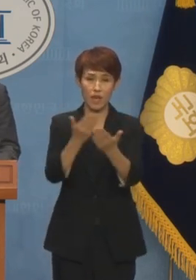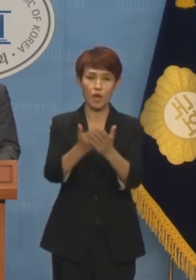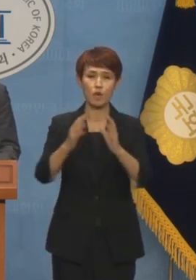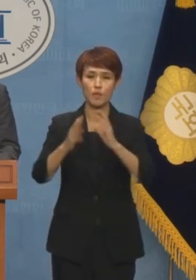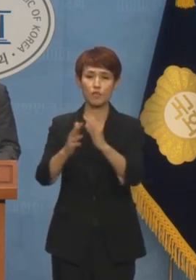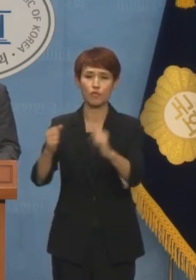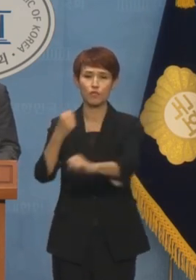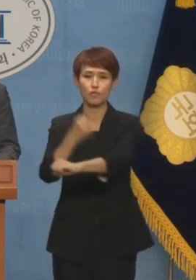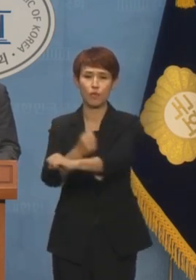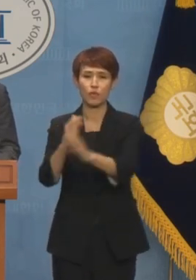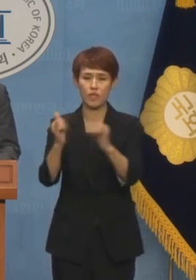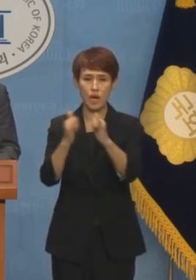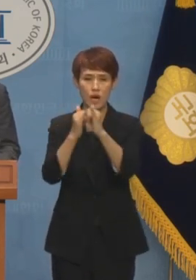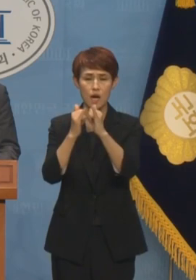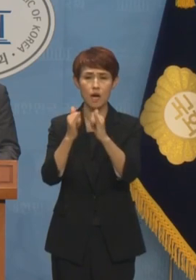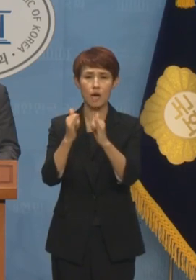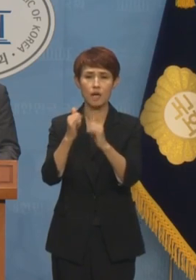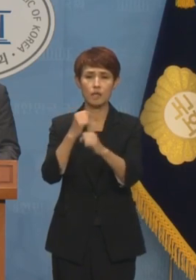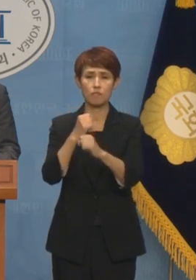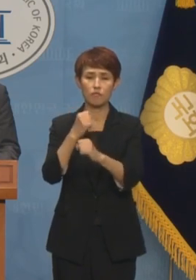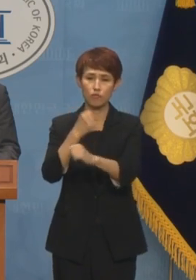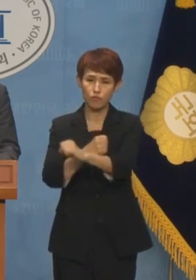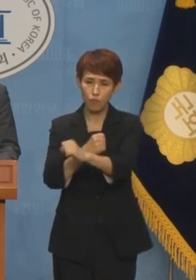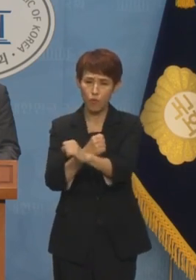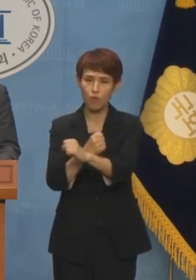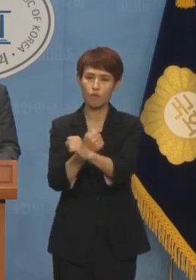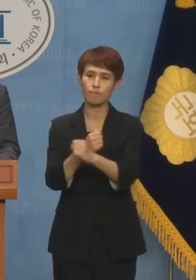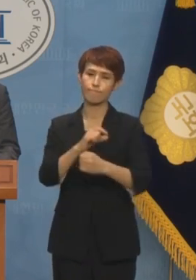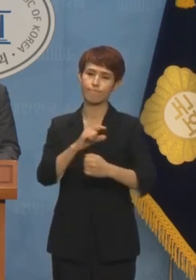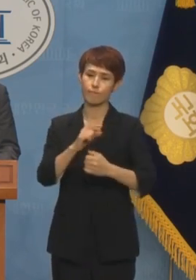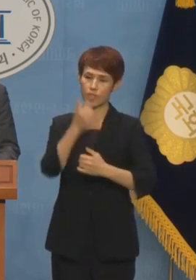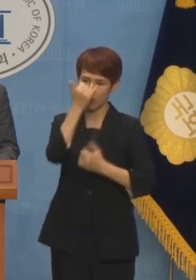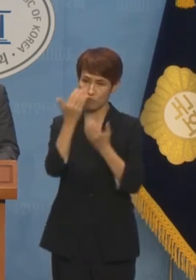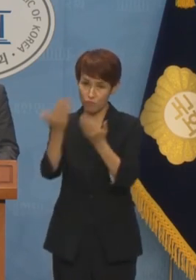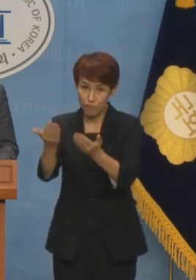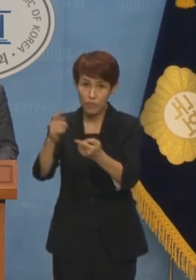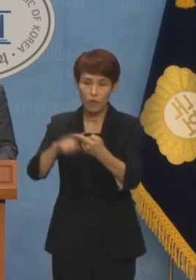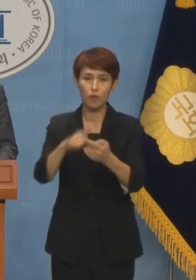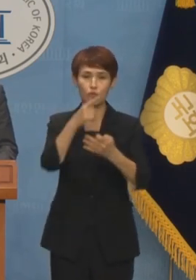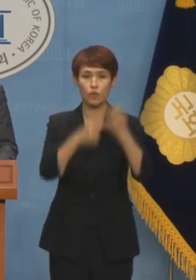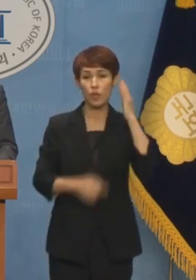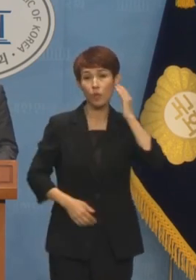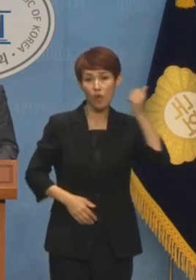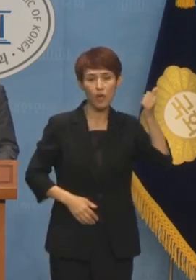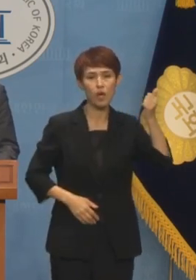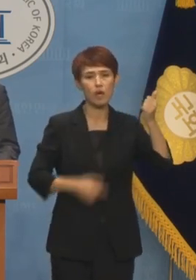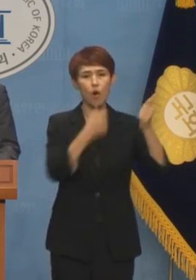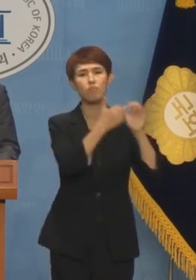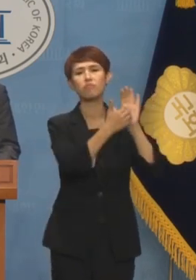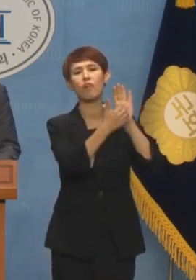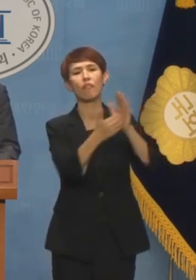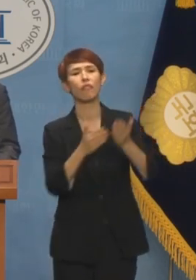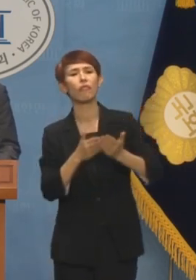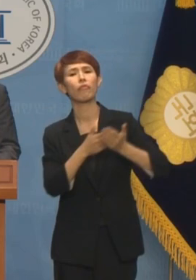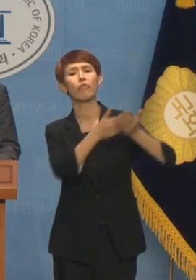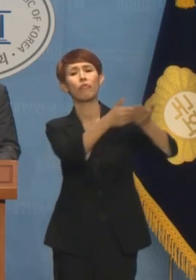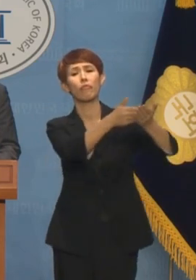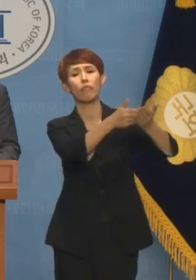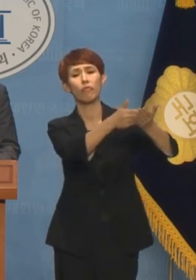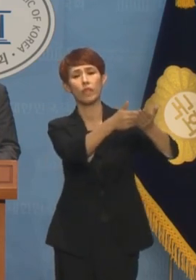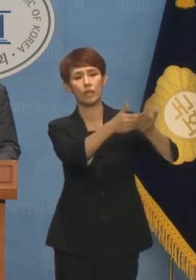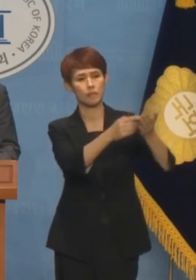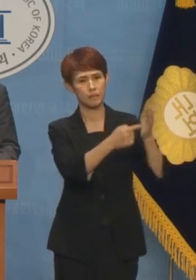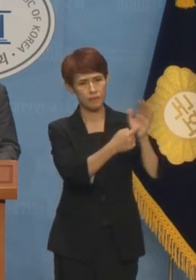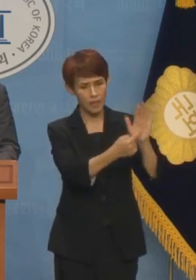민주유공자 예우에 관한 법률안에 대해 윤석열 대통령에게 거부권 행사를 건의하겠다고